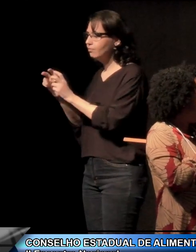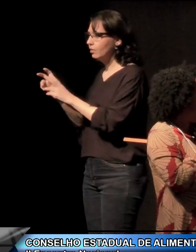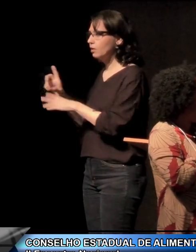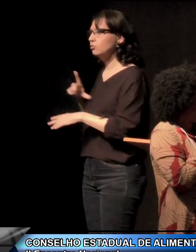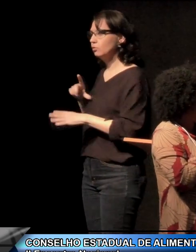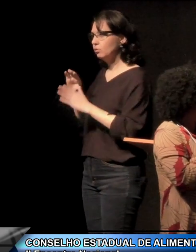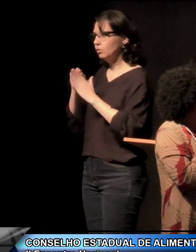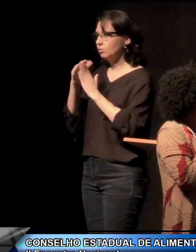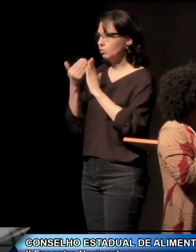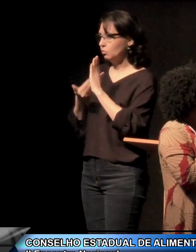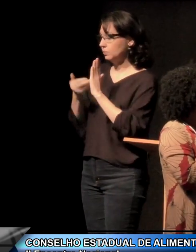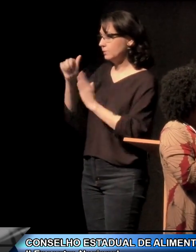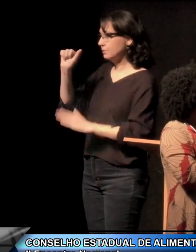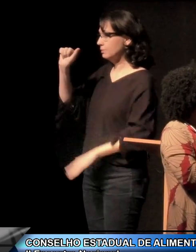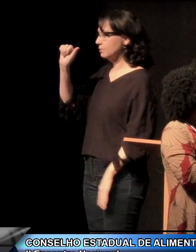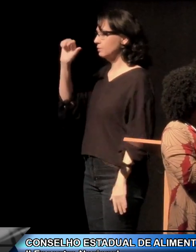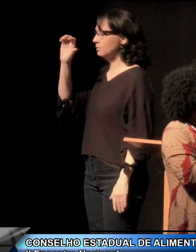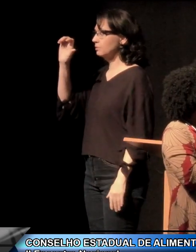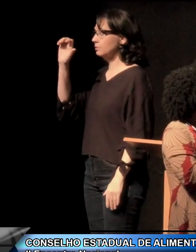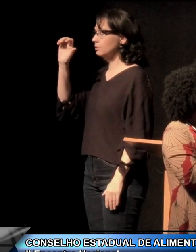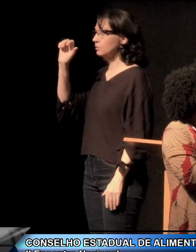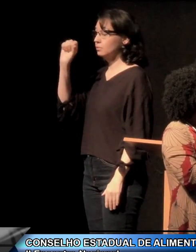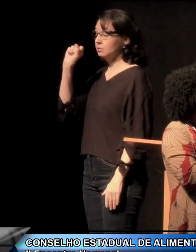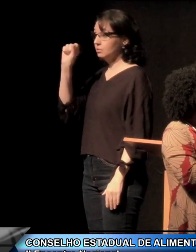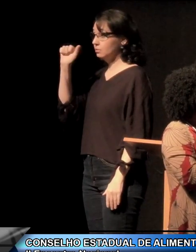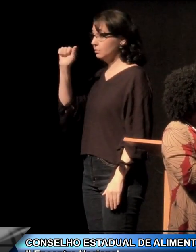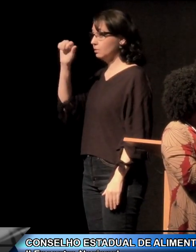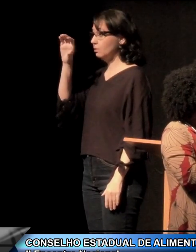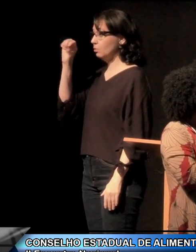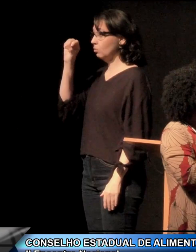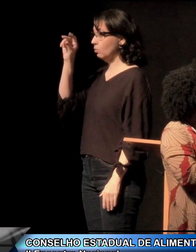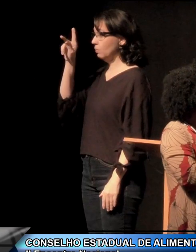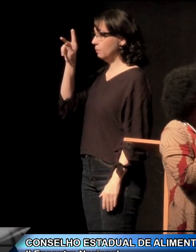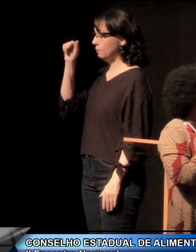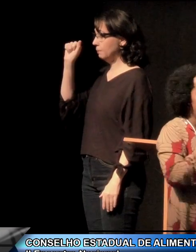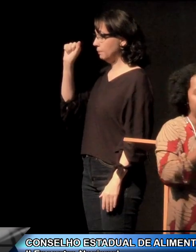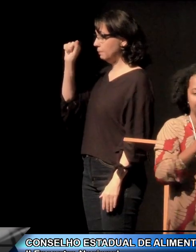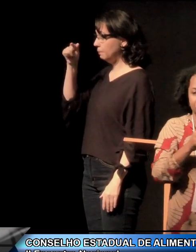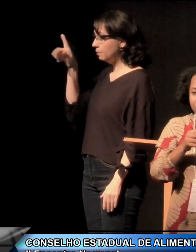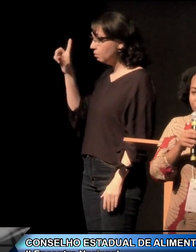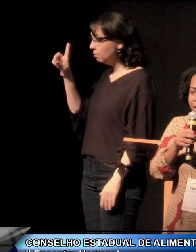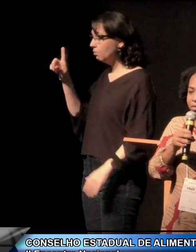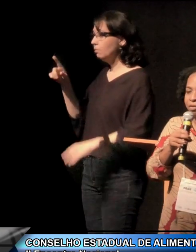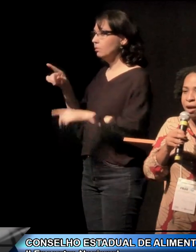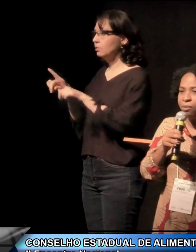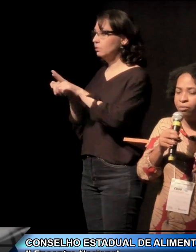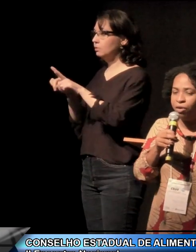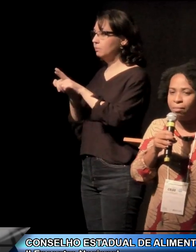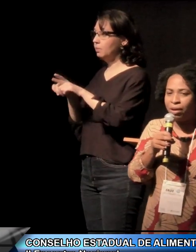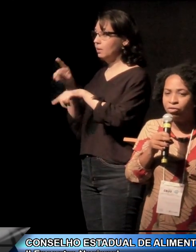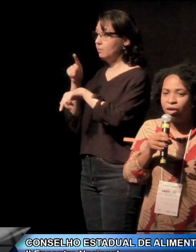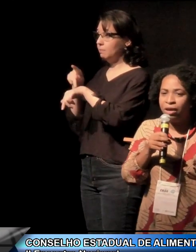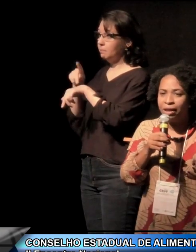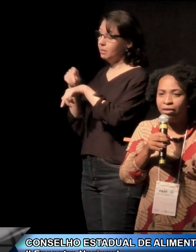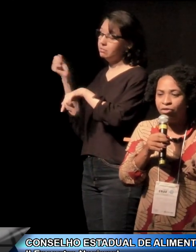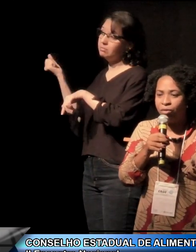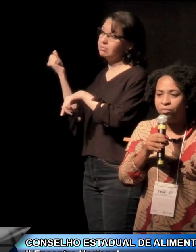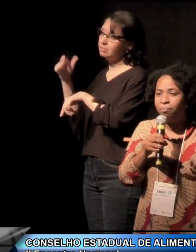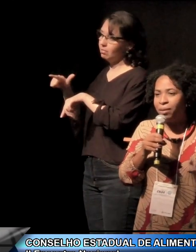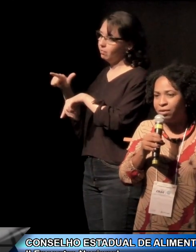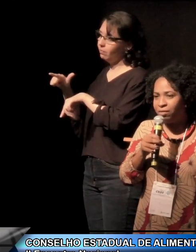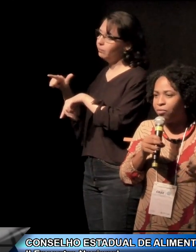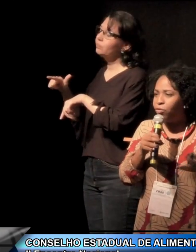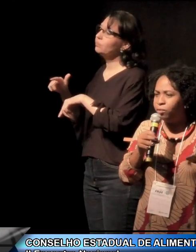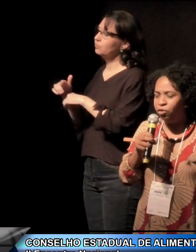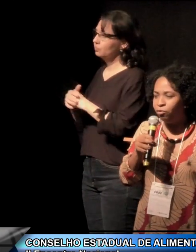quilombo dos Sacopã né e do Ferreira Diniz e pedra dos Pedra do Sal que fica mais na região